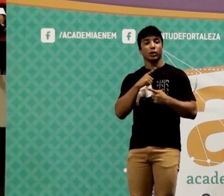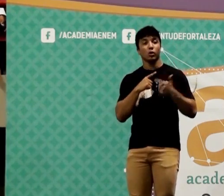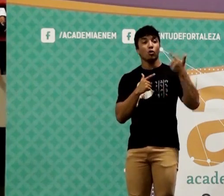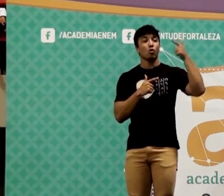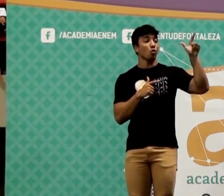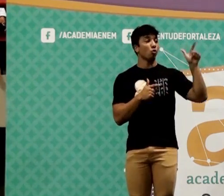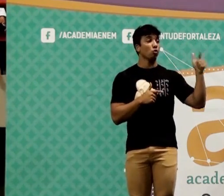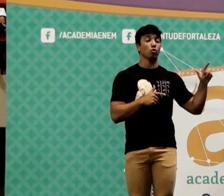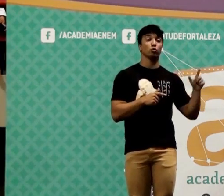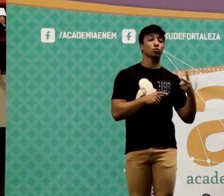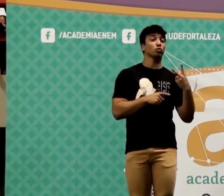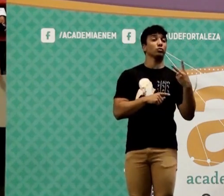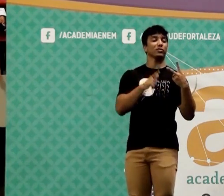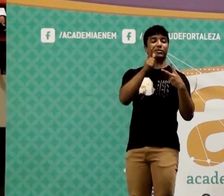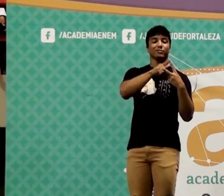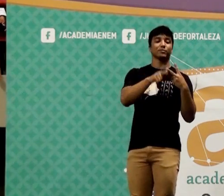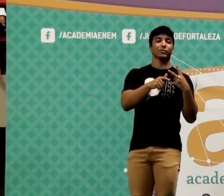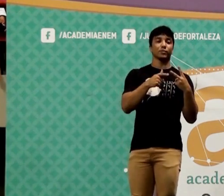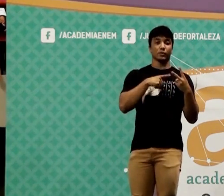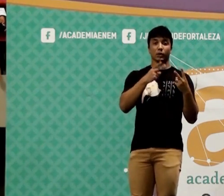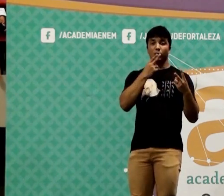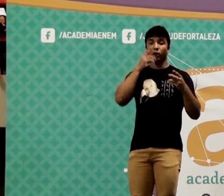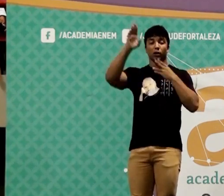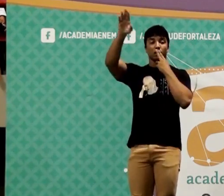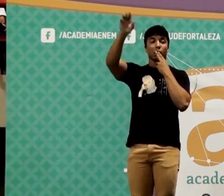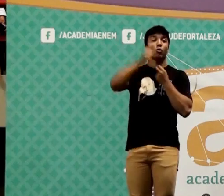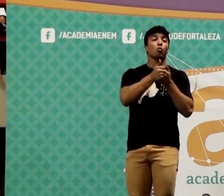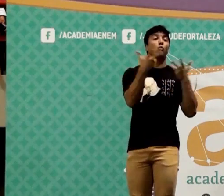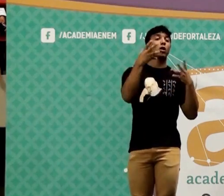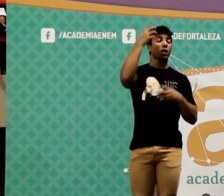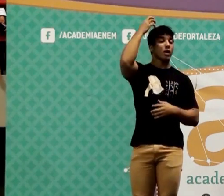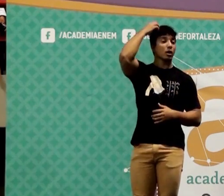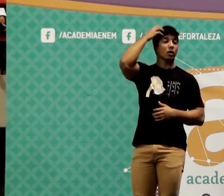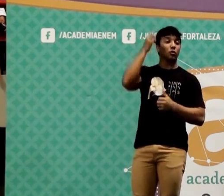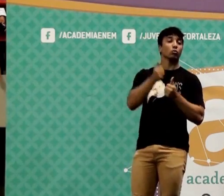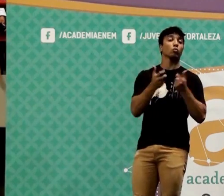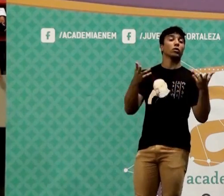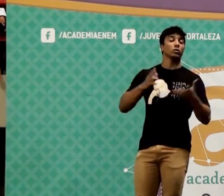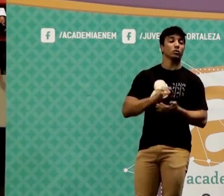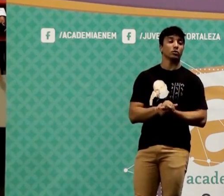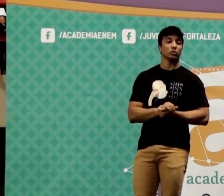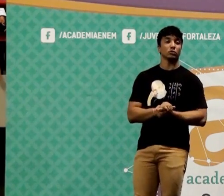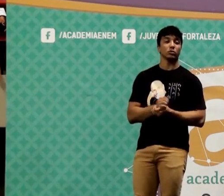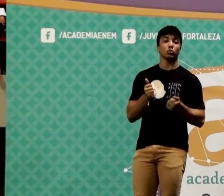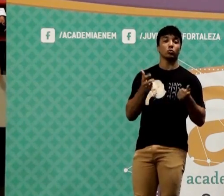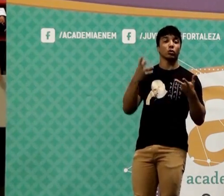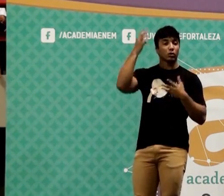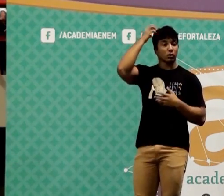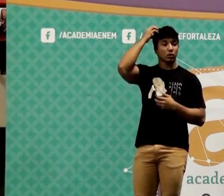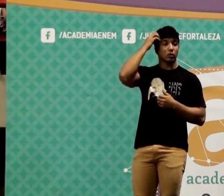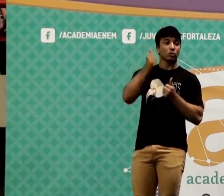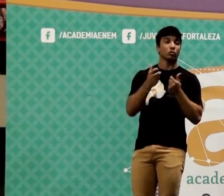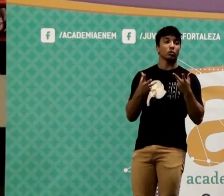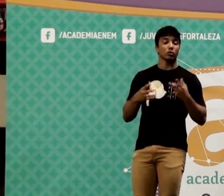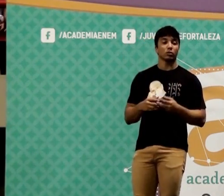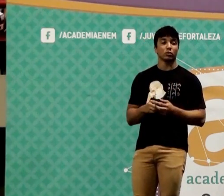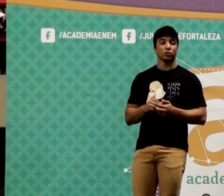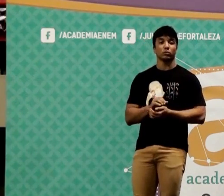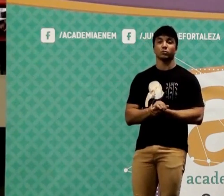análise. Que eu mude de opinião, tá? Item A. A